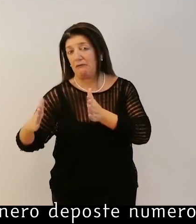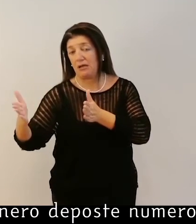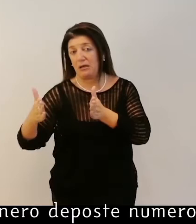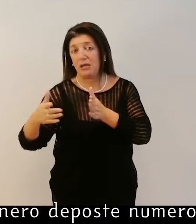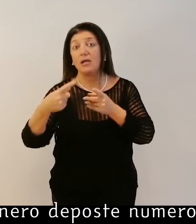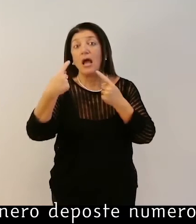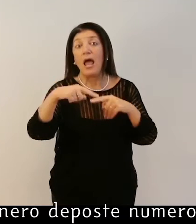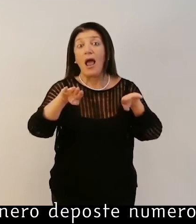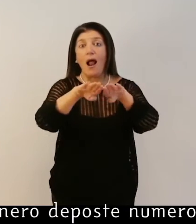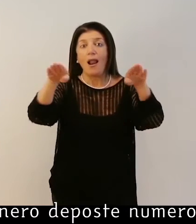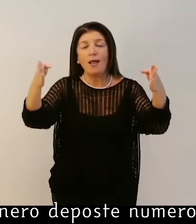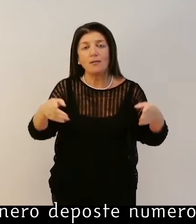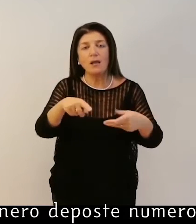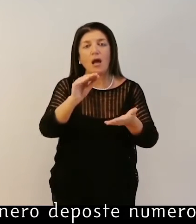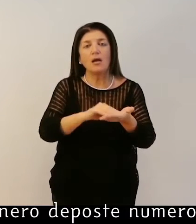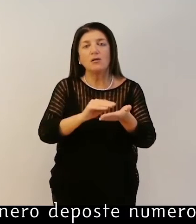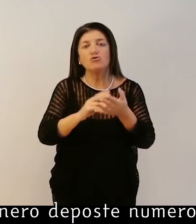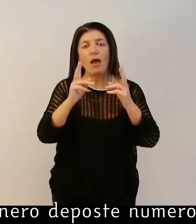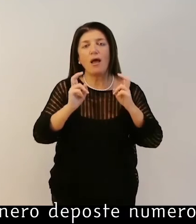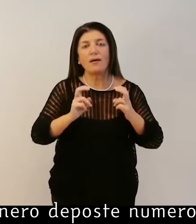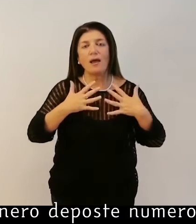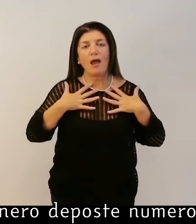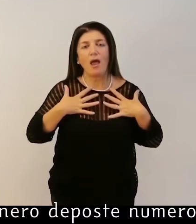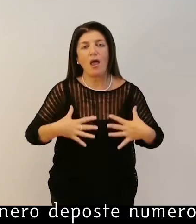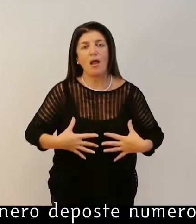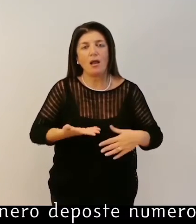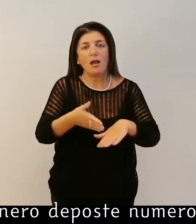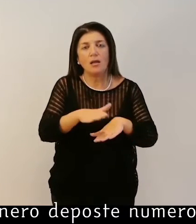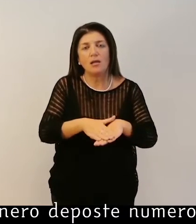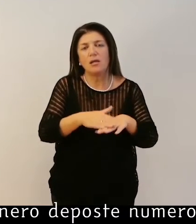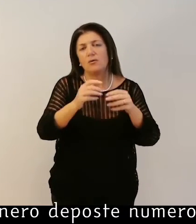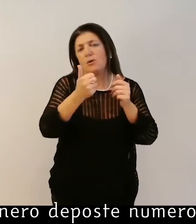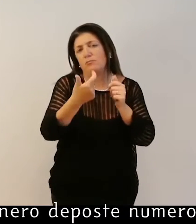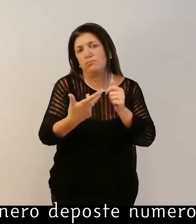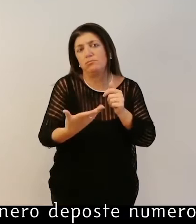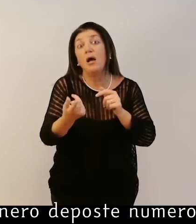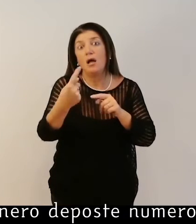Nell'altare vennero deposte numerose reliquie, tra cui quella della Santa Croce.